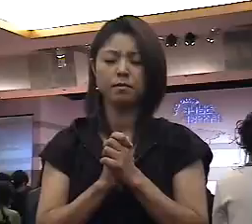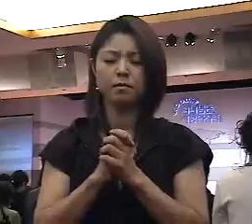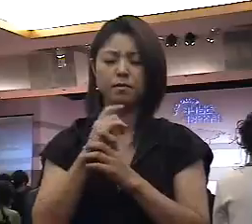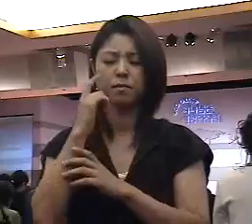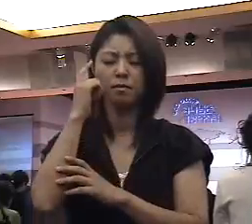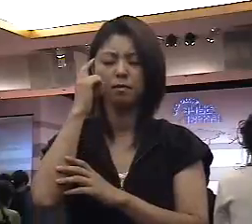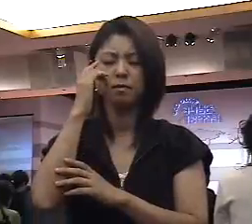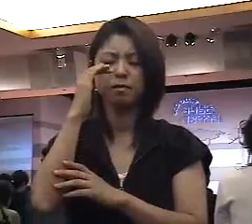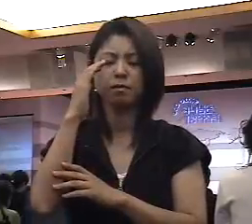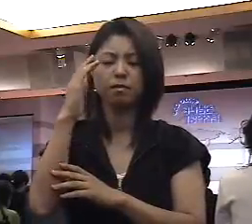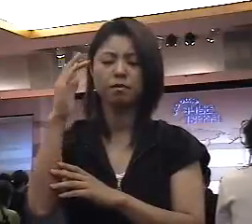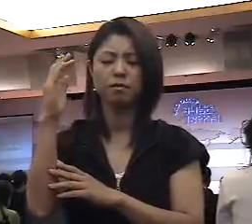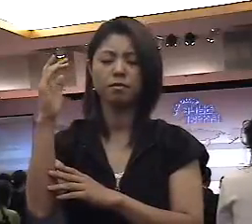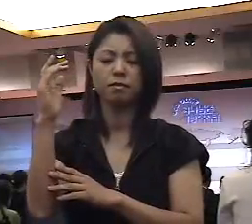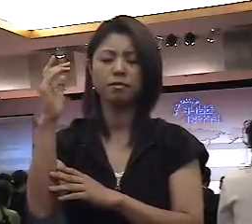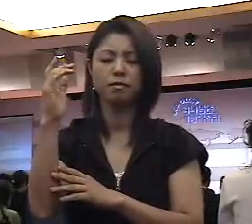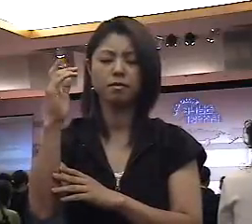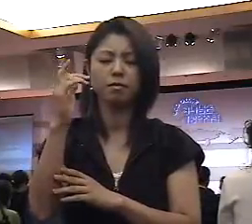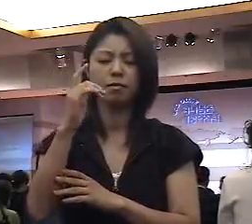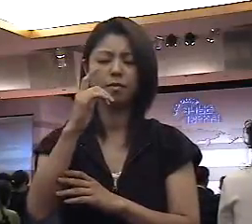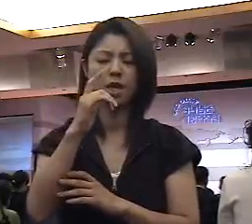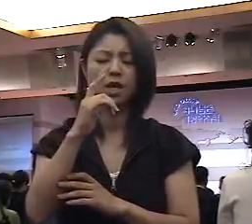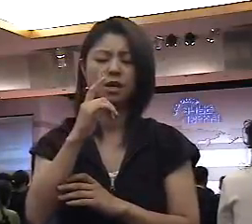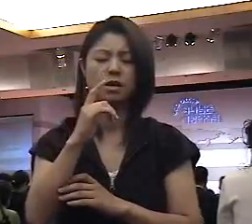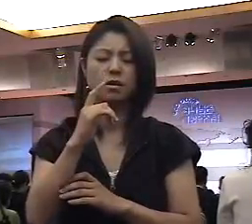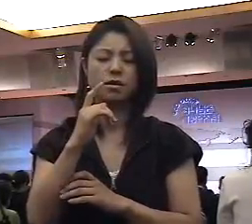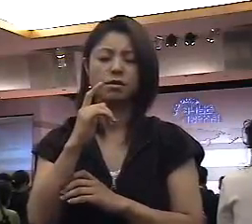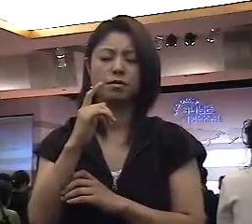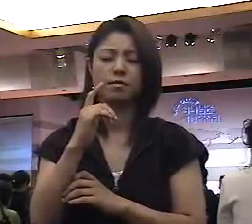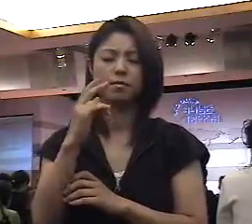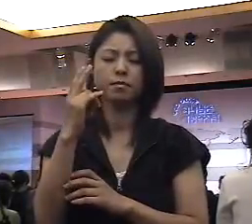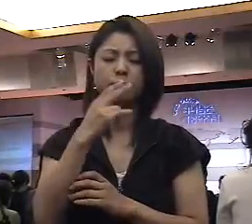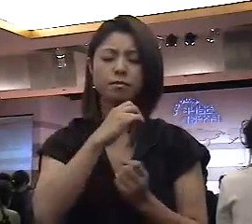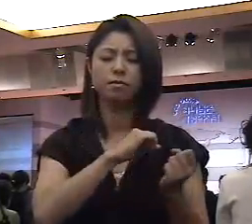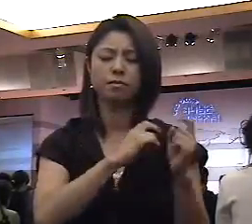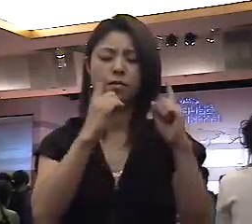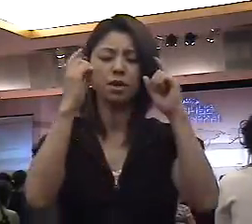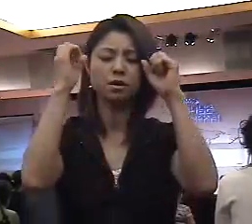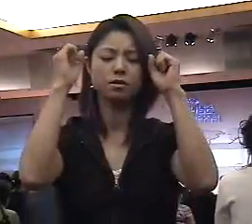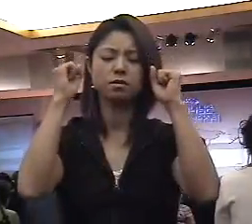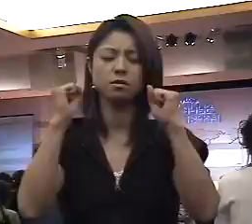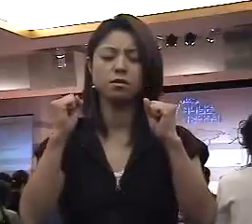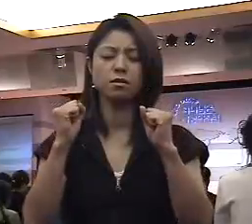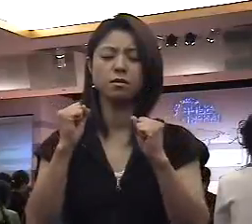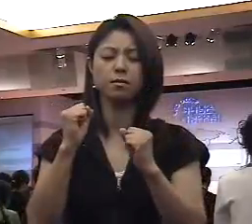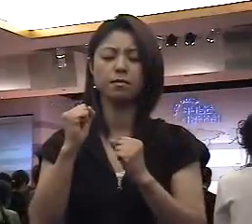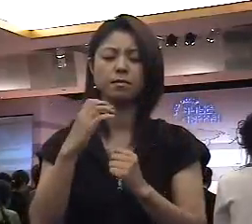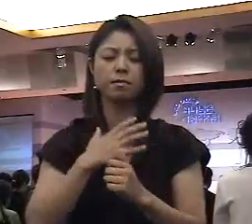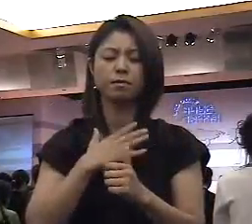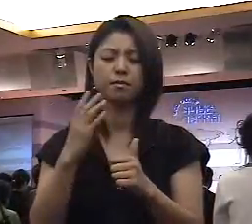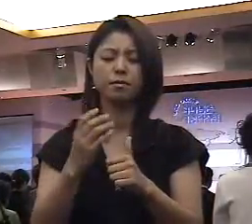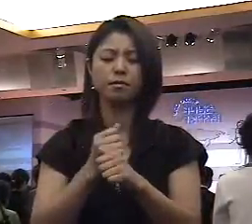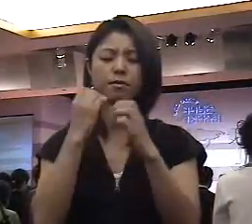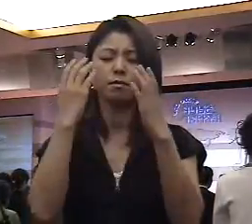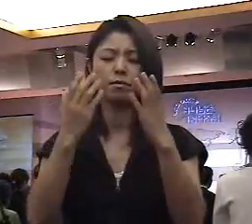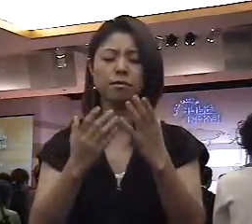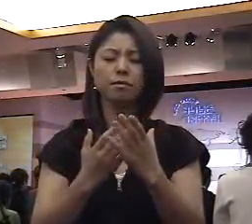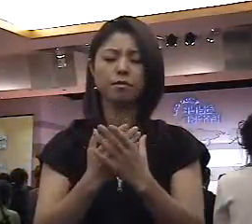사모하는 영혼을 만족케 하시는 신실하신 하나님께 살아계신 성령님, 날 붙드소서 올려드리겠습니다.